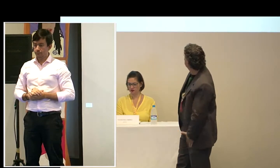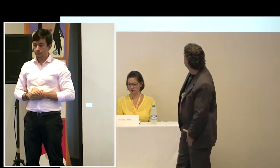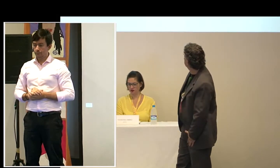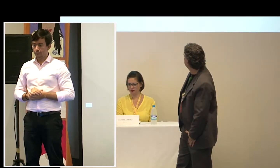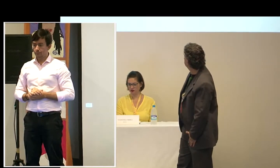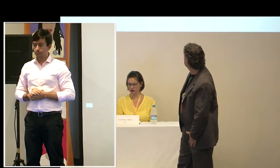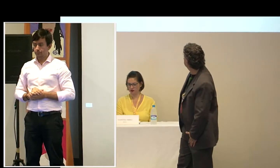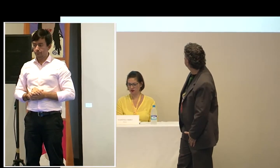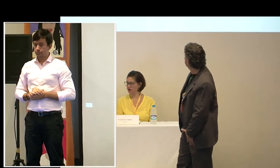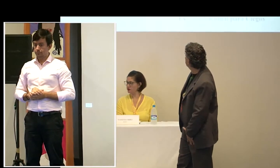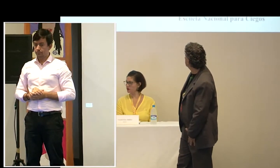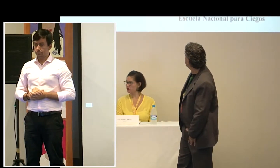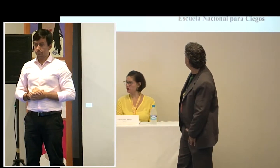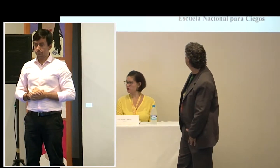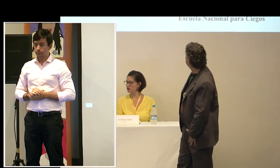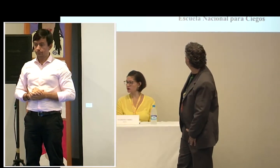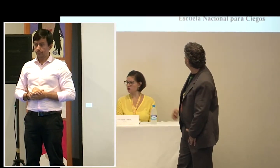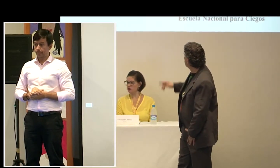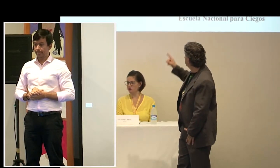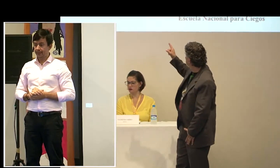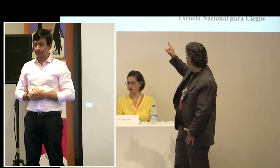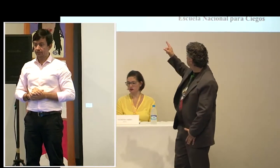México. Eu não encontrei comprovação disso.